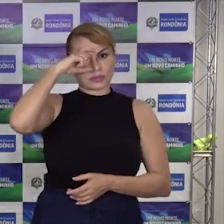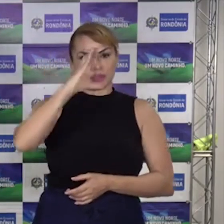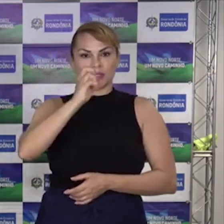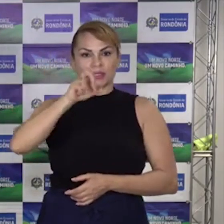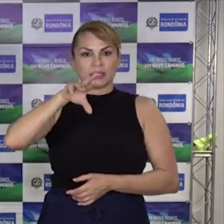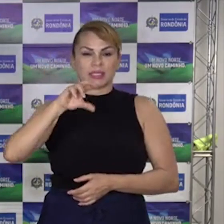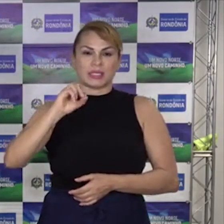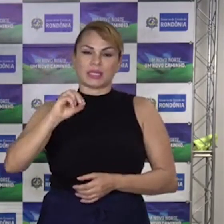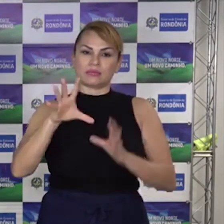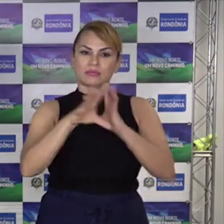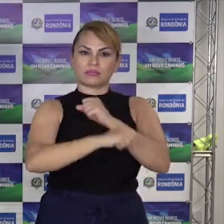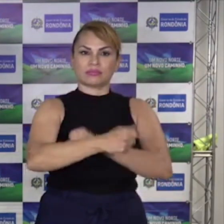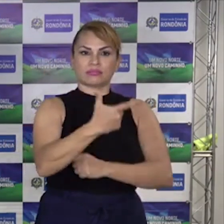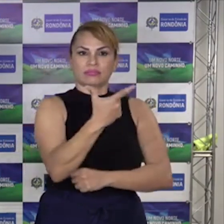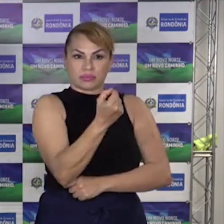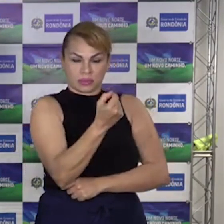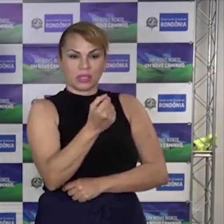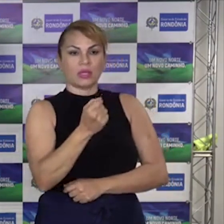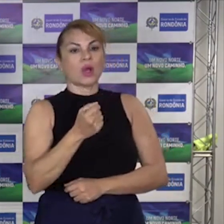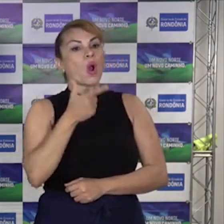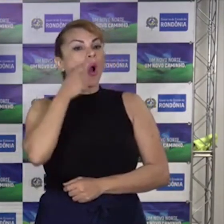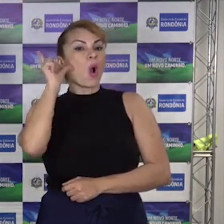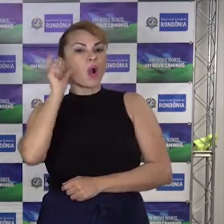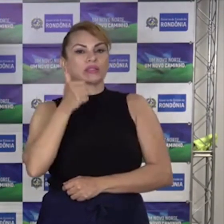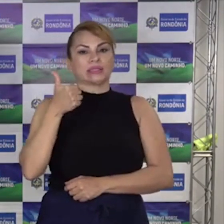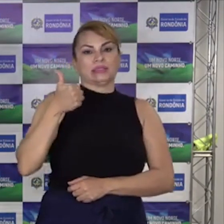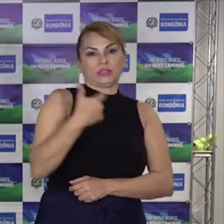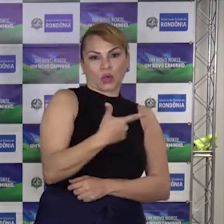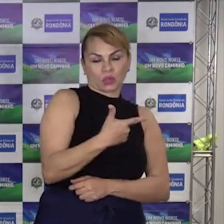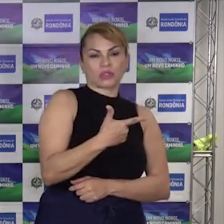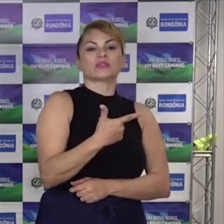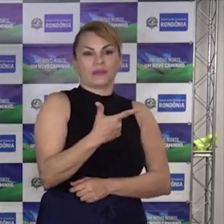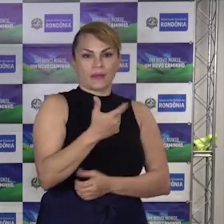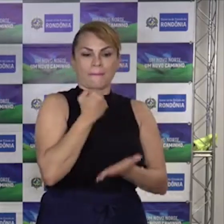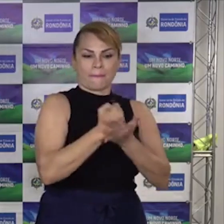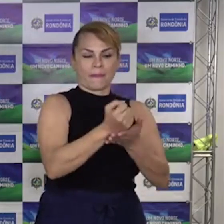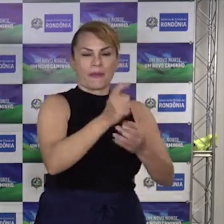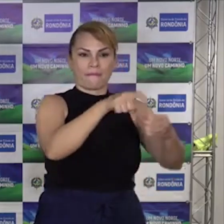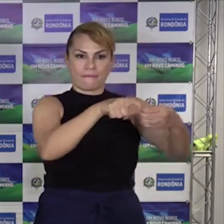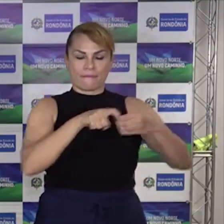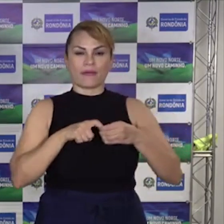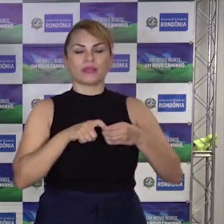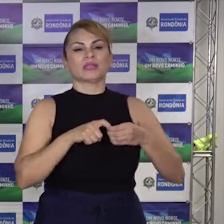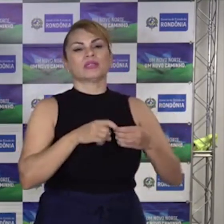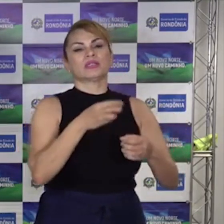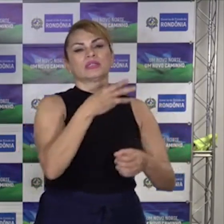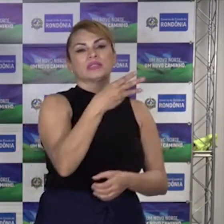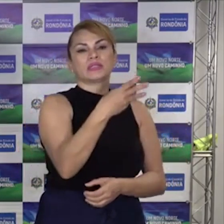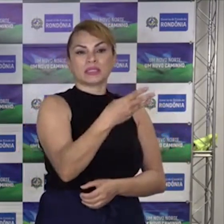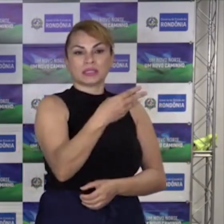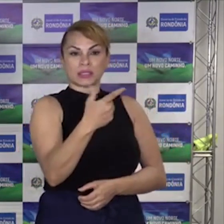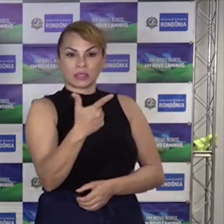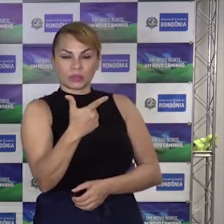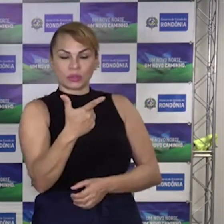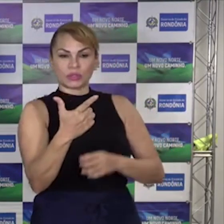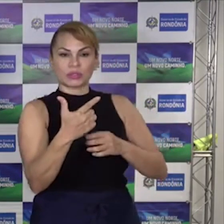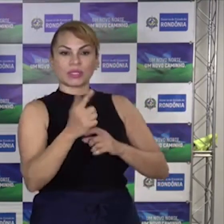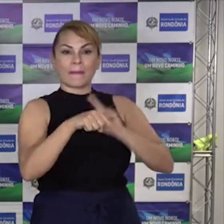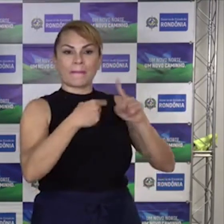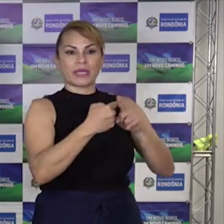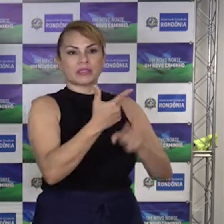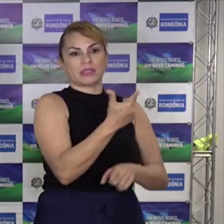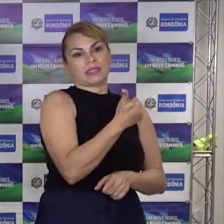cérebro 20 aumentamos ontem 12 leite no hospital do Amor revisemos o convênio com Hospital do amor